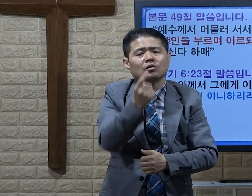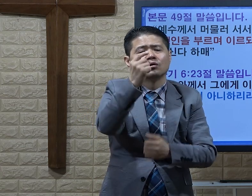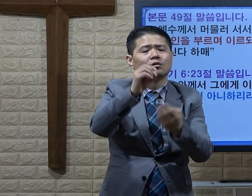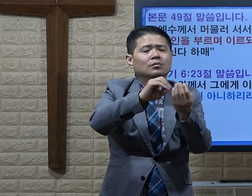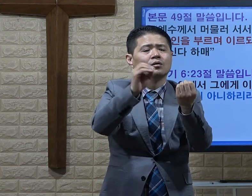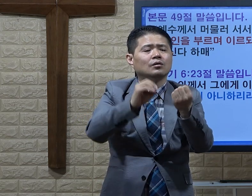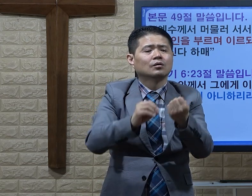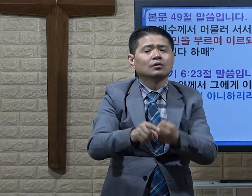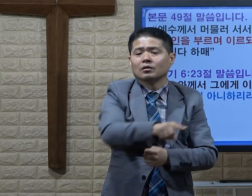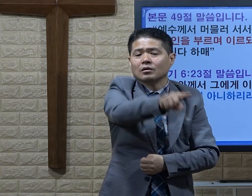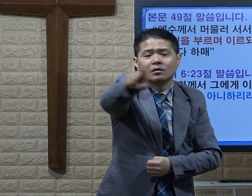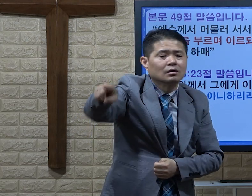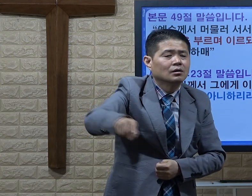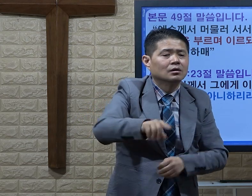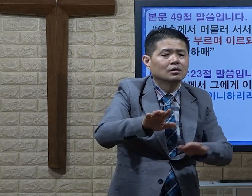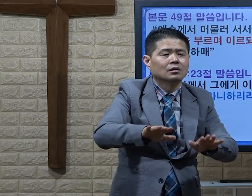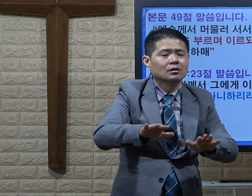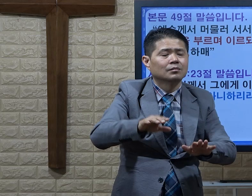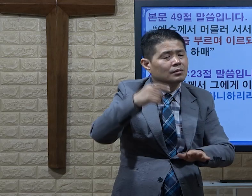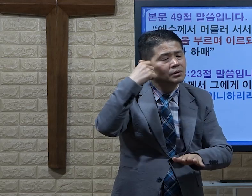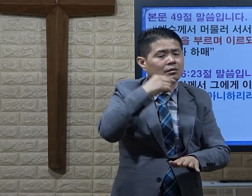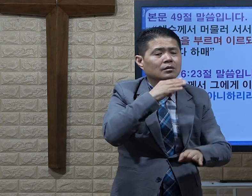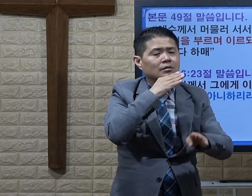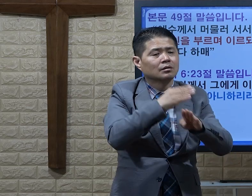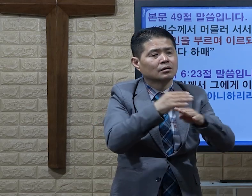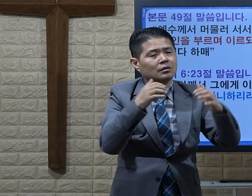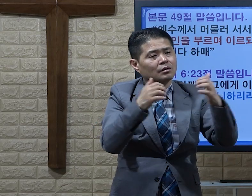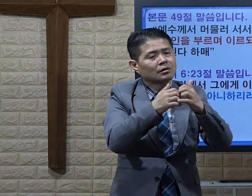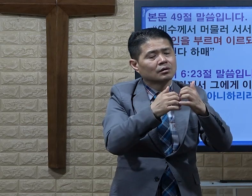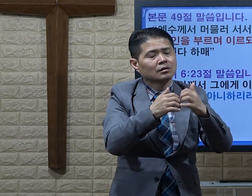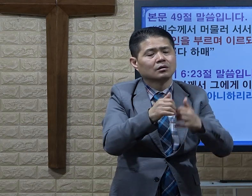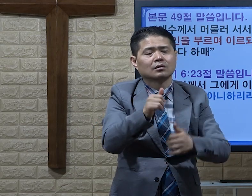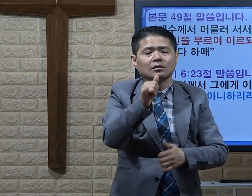일어날 확률이 몇 %입니까? 라고 물었습니다.